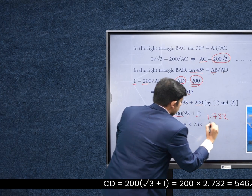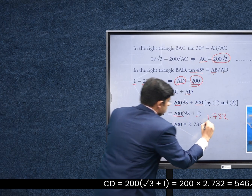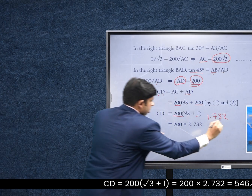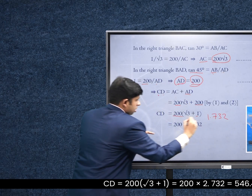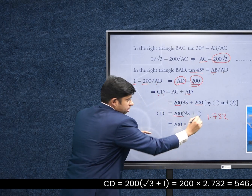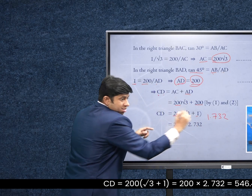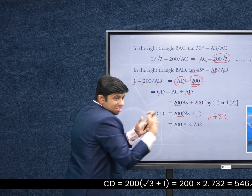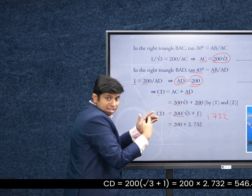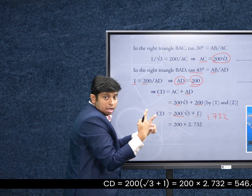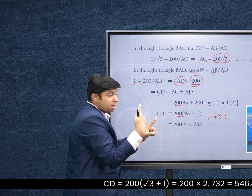546.4.